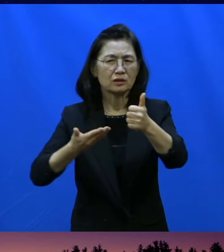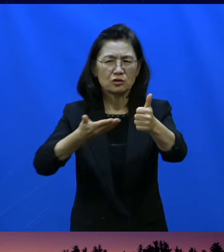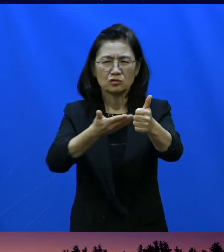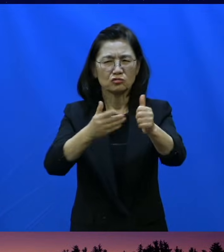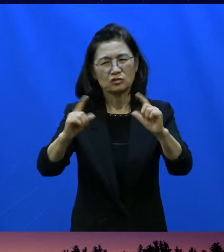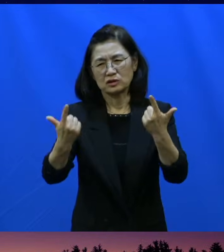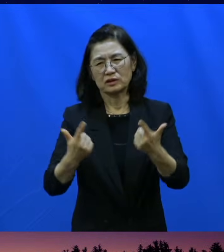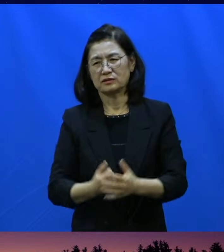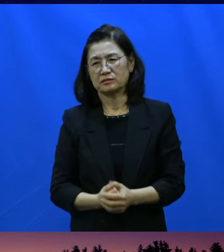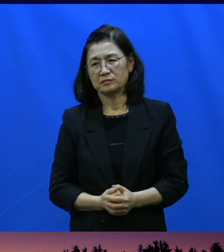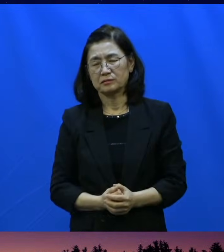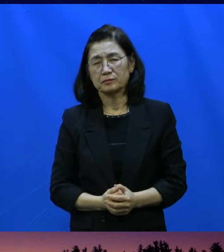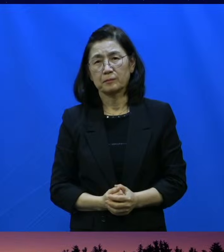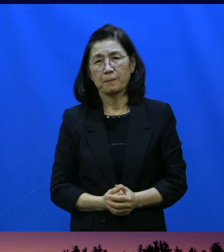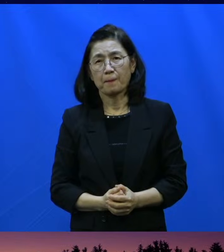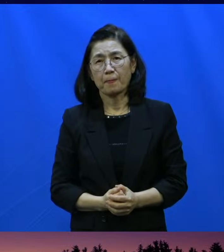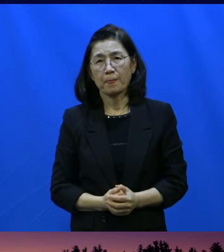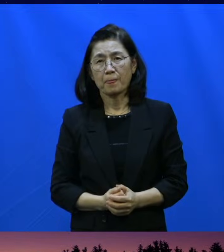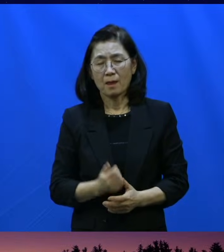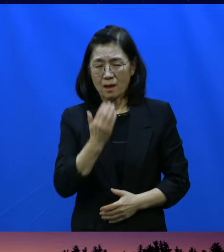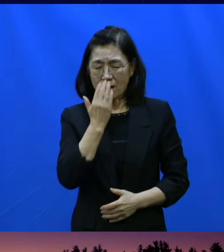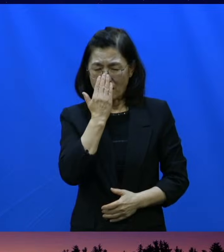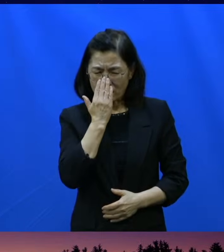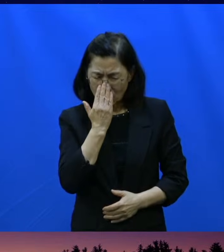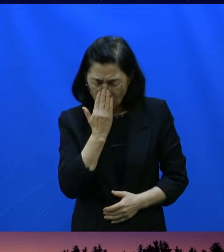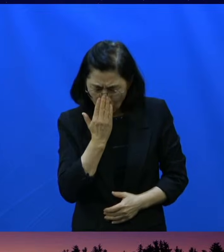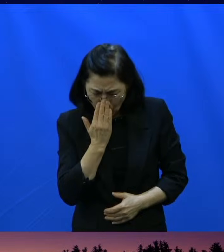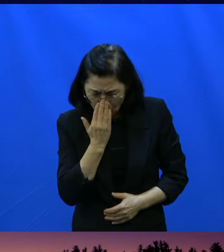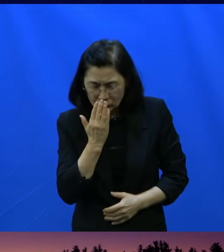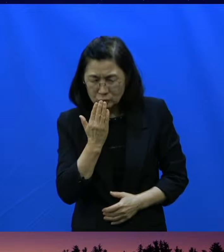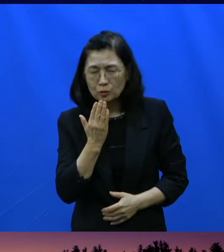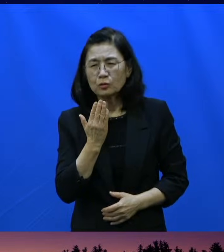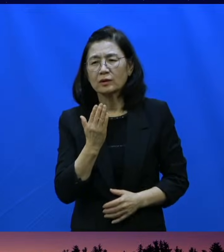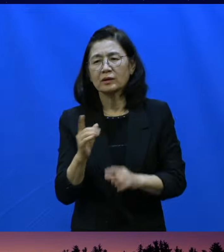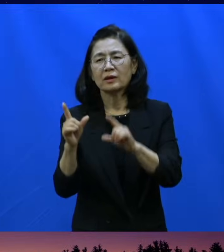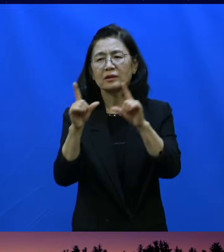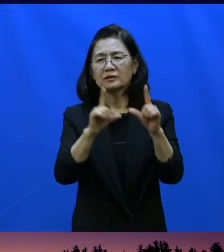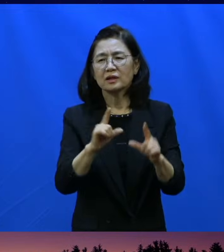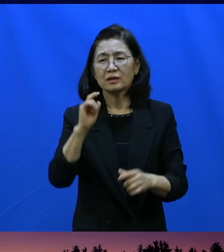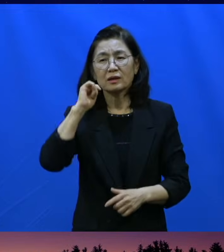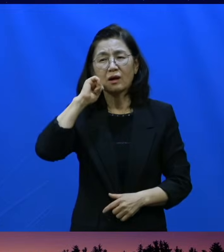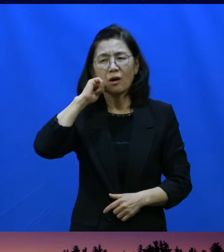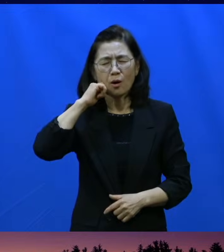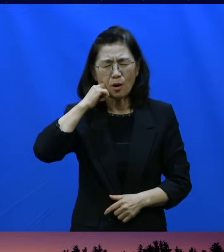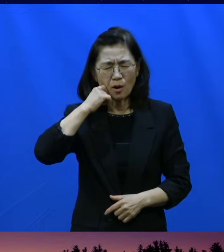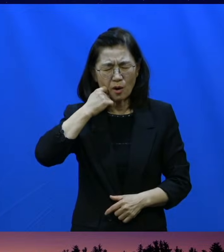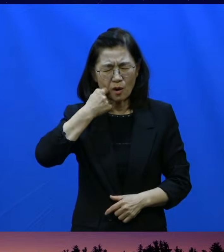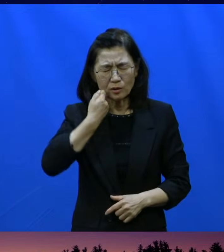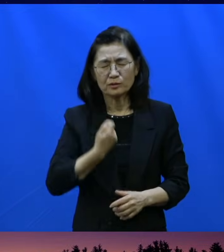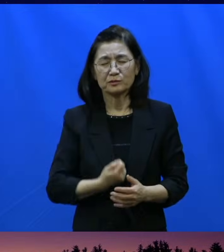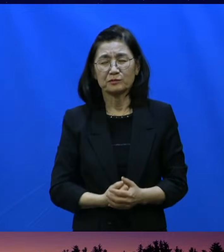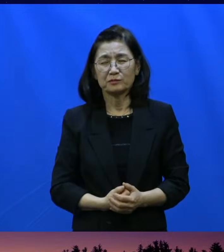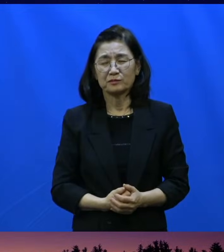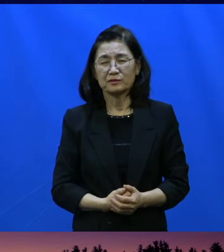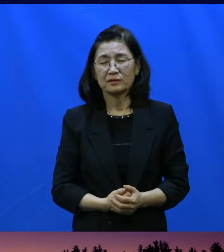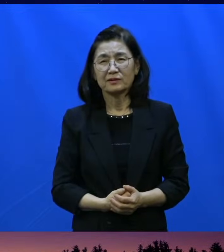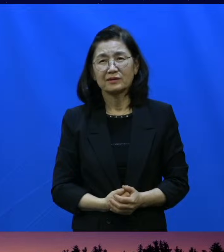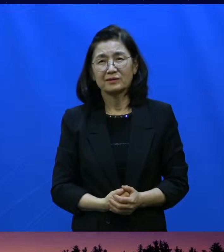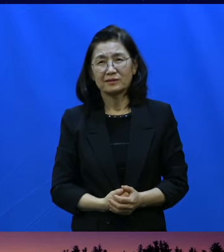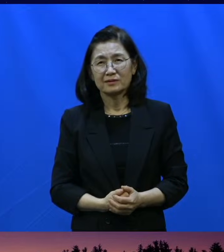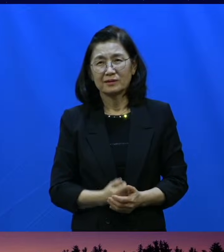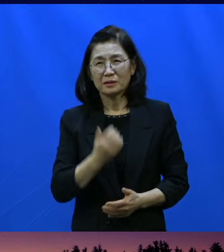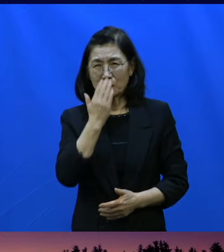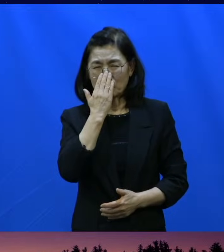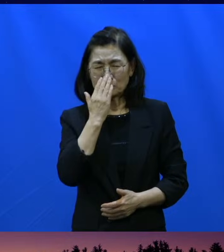주셔요. 겸손이 어려워요. 문제는 은혜를 받을 수 있는 것은 겸손인데 이 겸손이